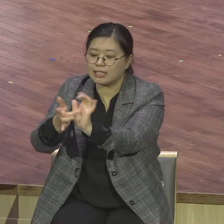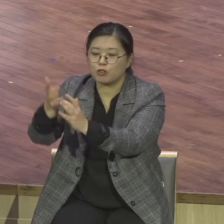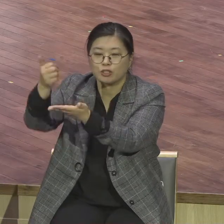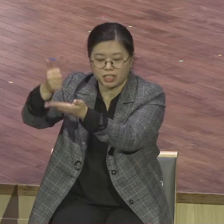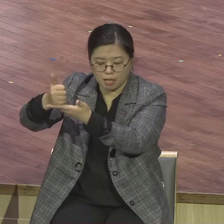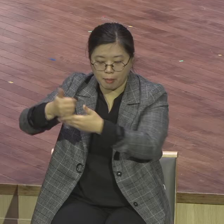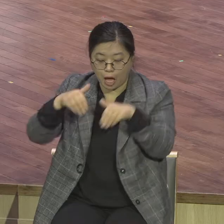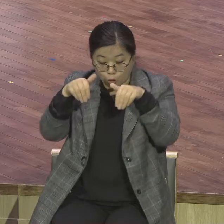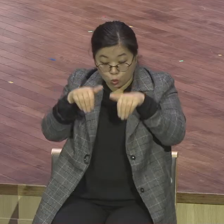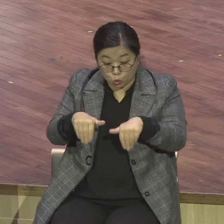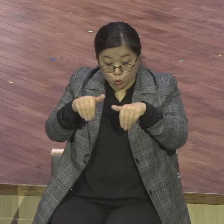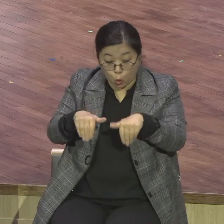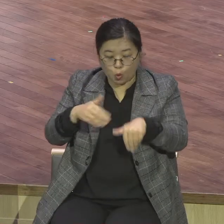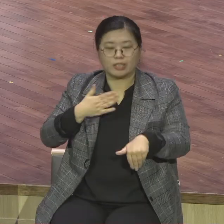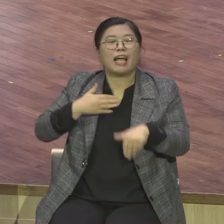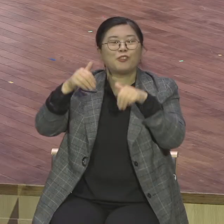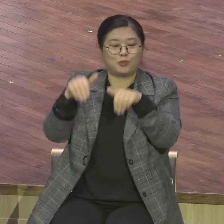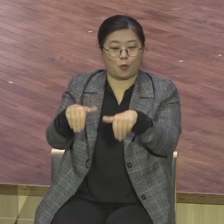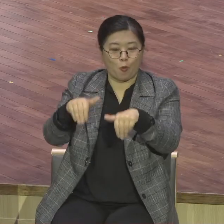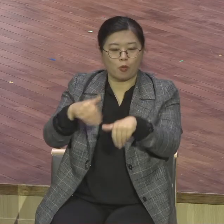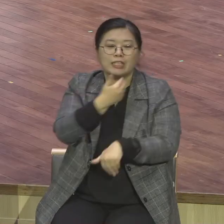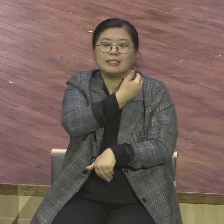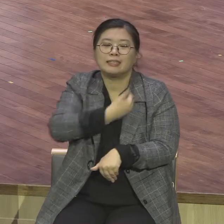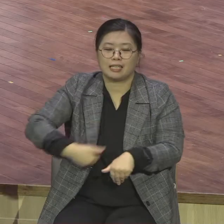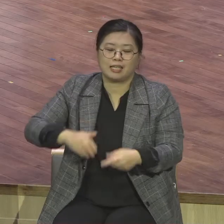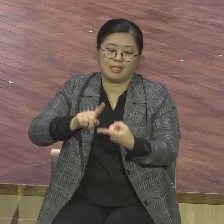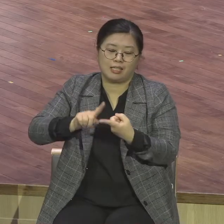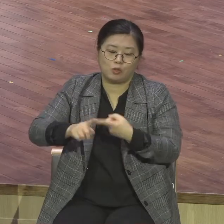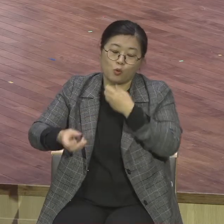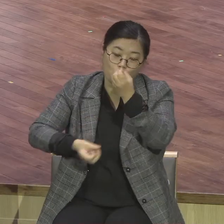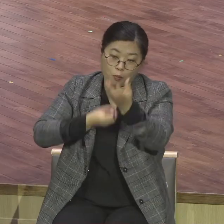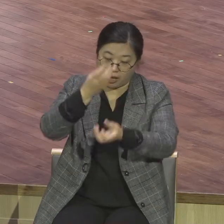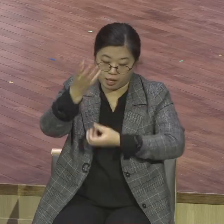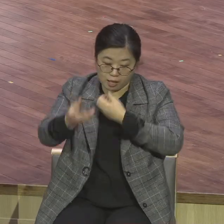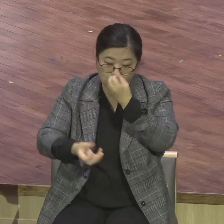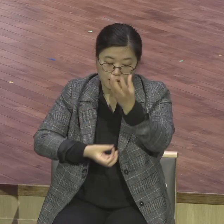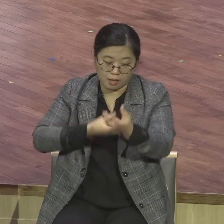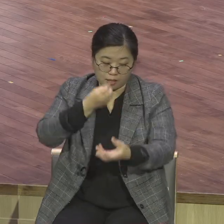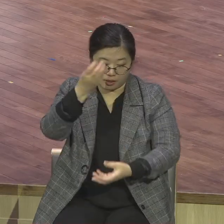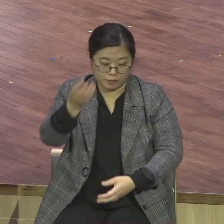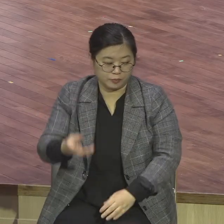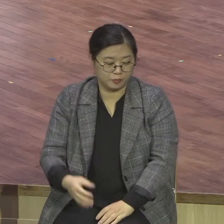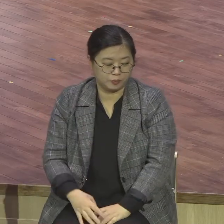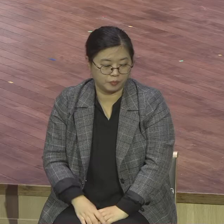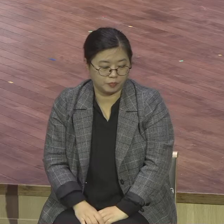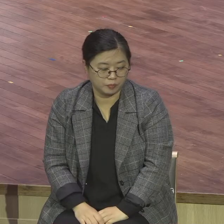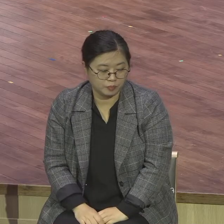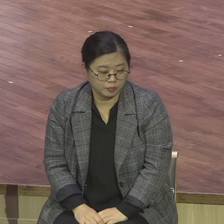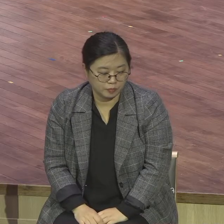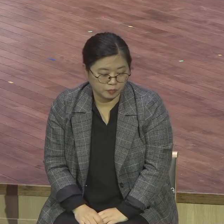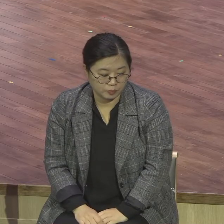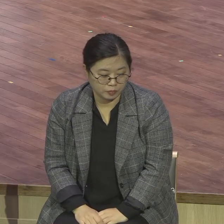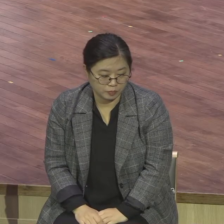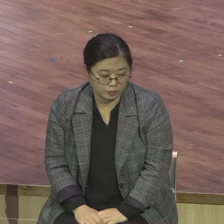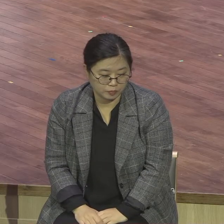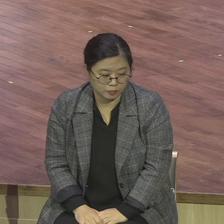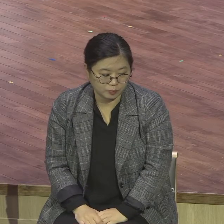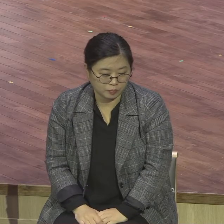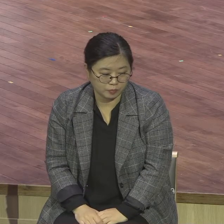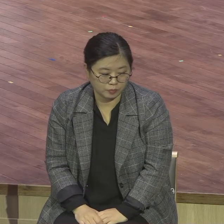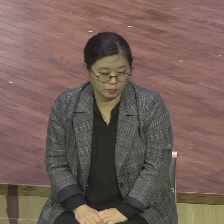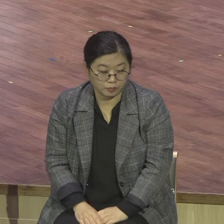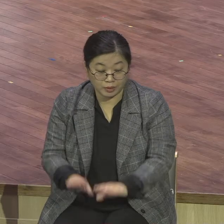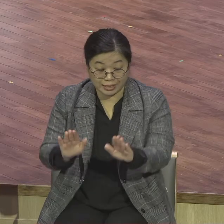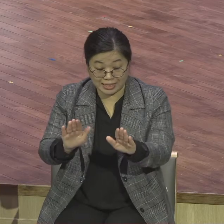변화된 야고보는 예수님의 이 제자로서 베드로 이후에 초대 예루살렘 교회의 지도자로 최고